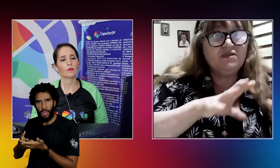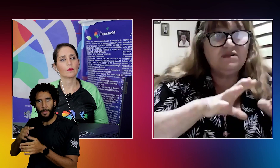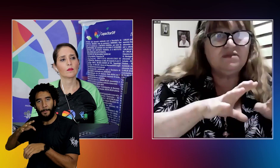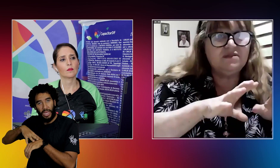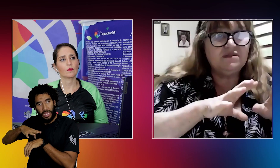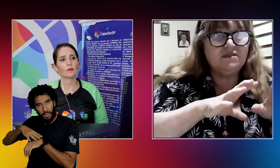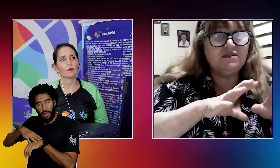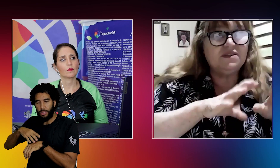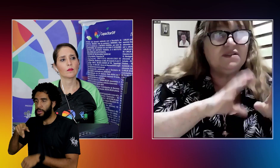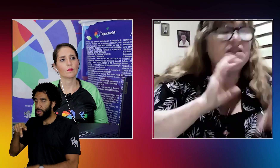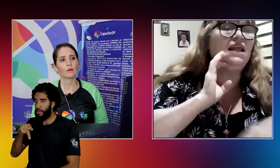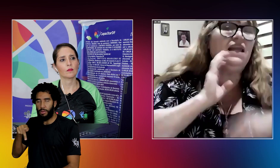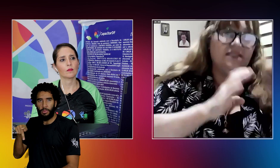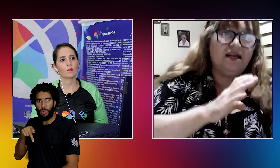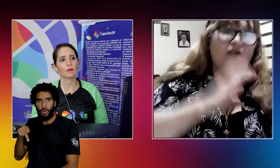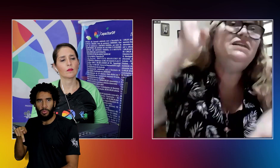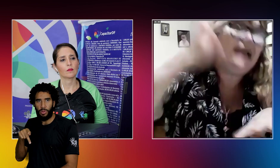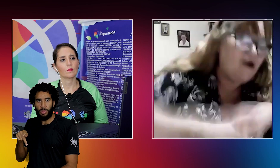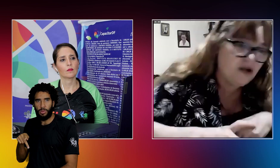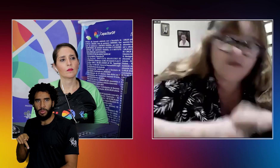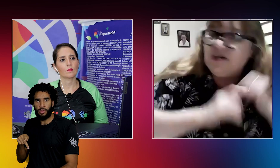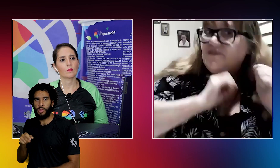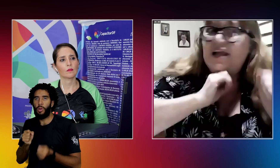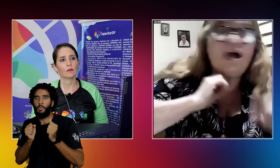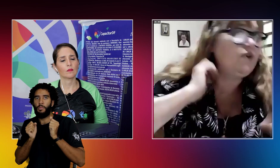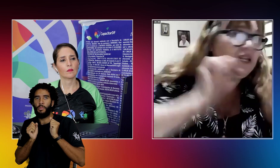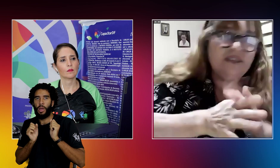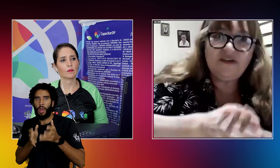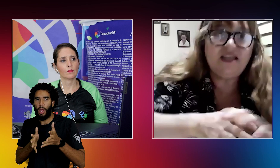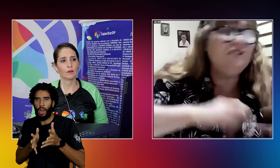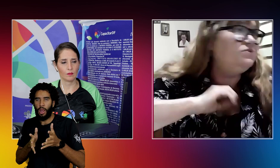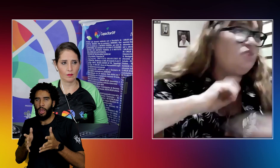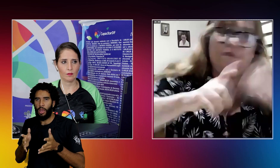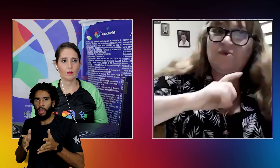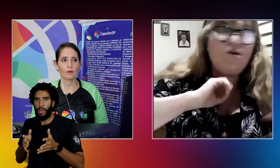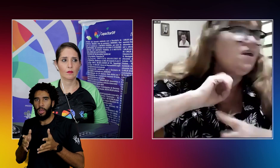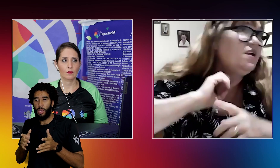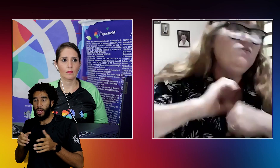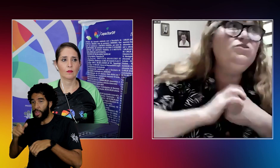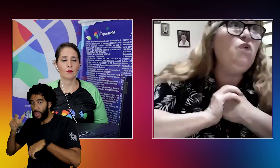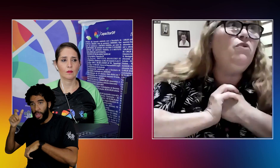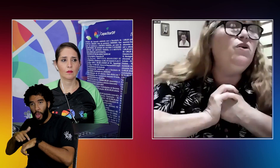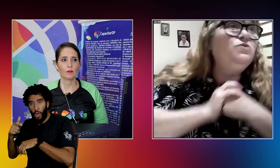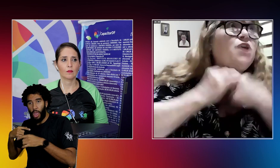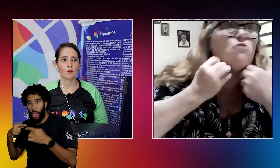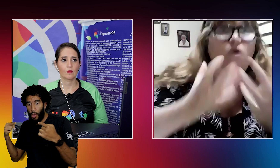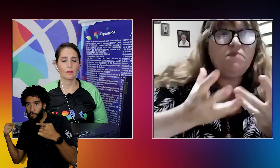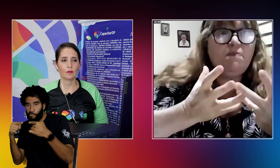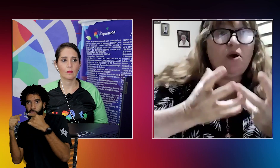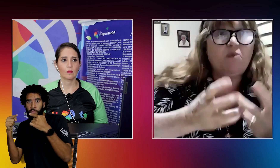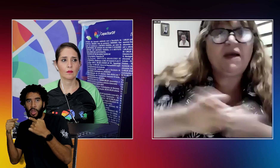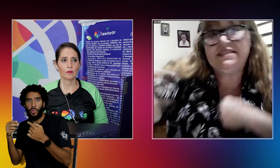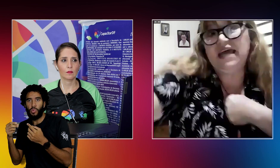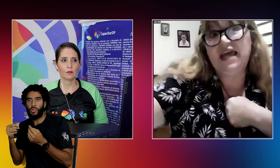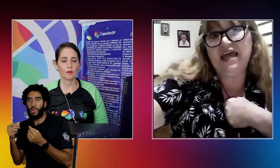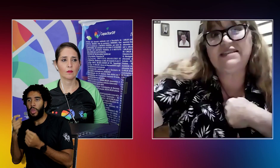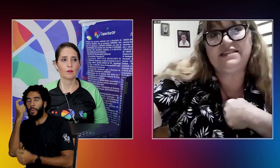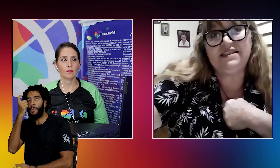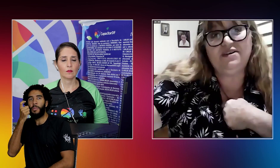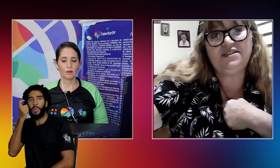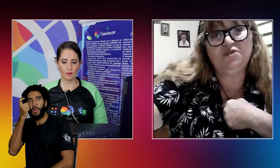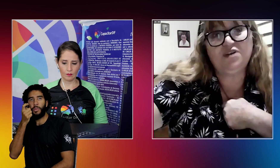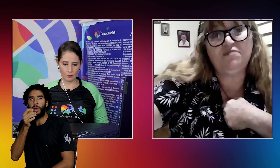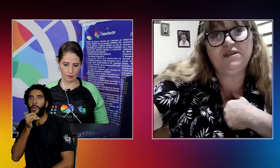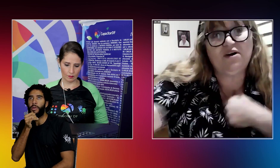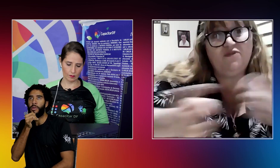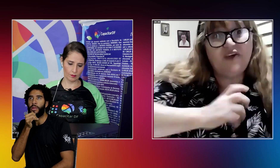professor está lá dando aula e na hora eu tenho que falar o que ele está falando. Eu não tenho como me preocupar se